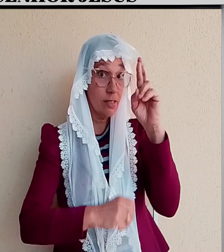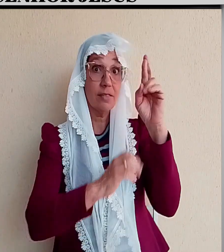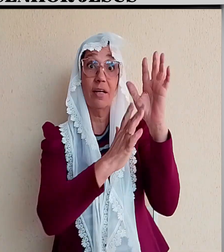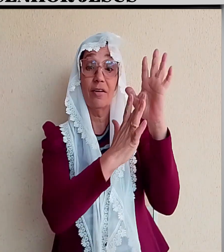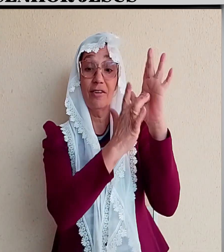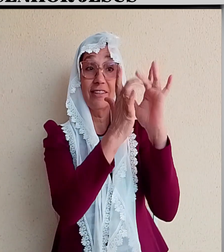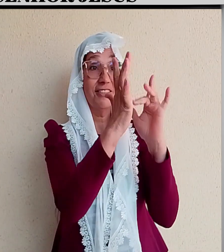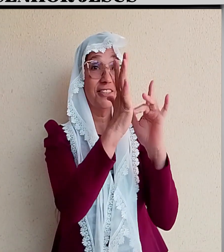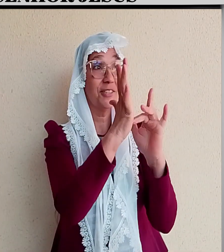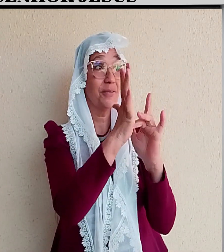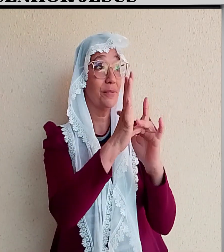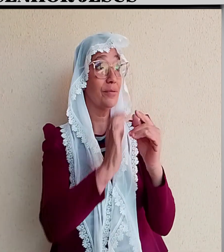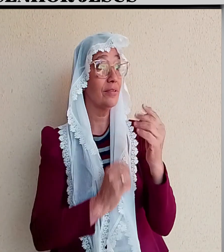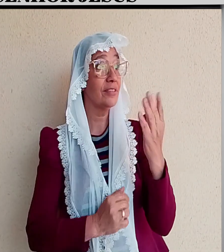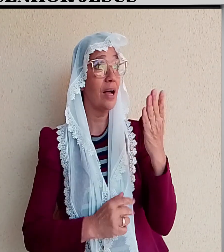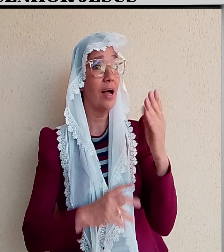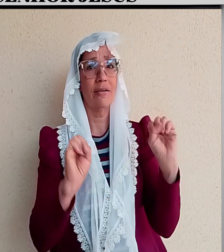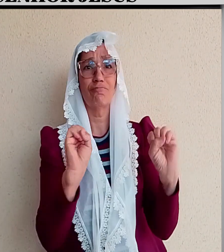aleluia,